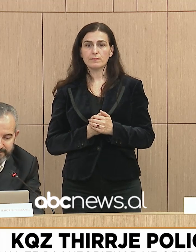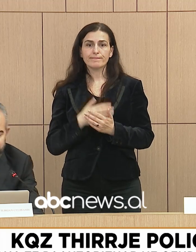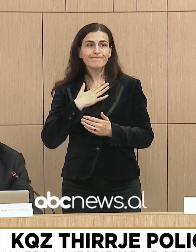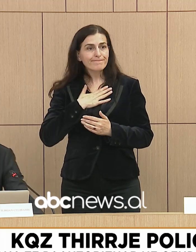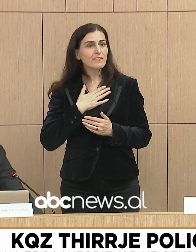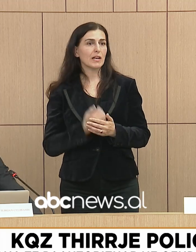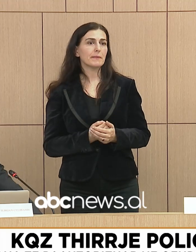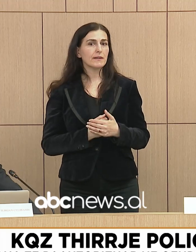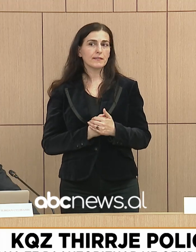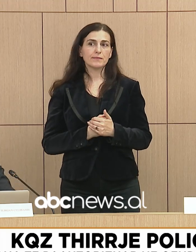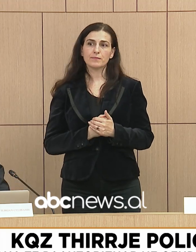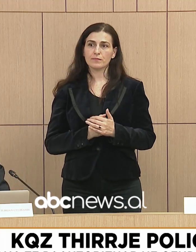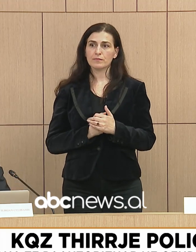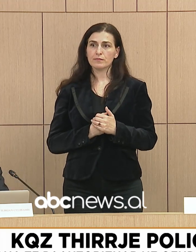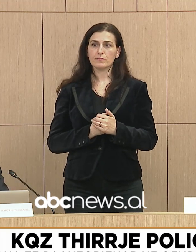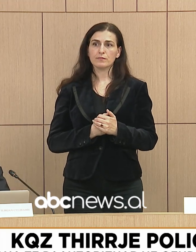Faleminderit.